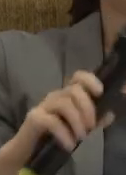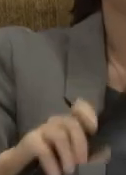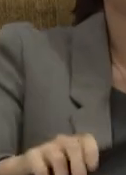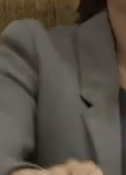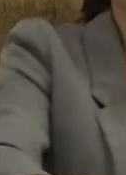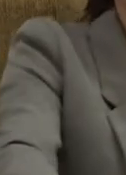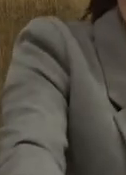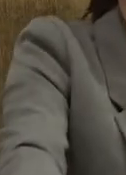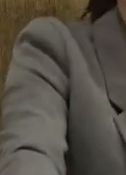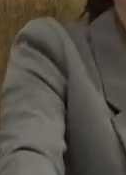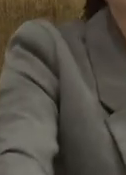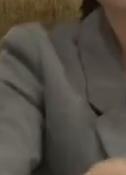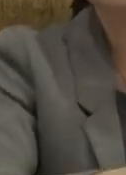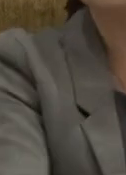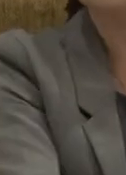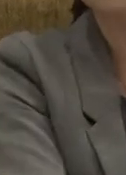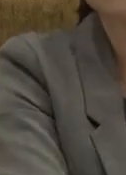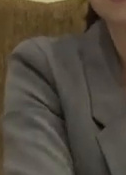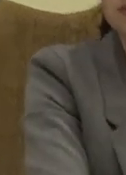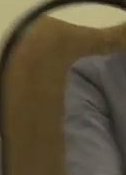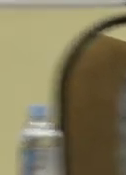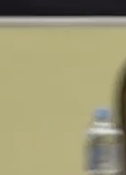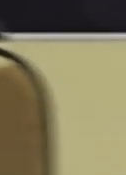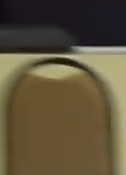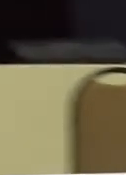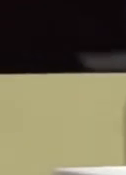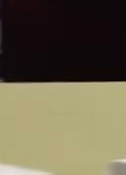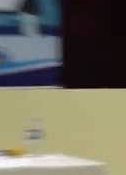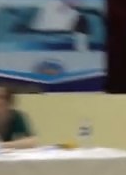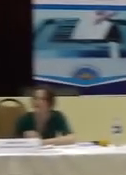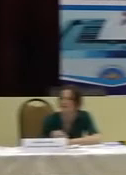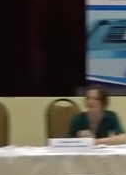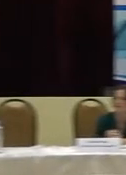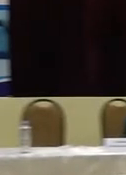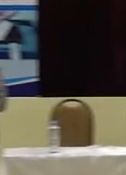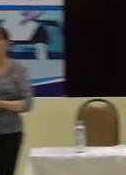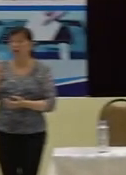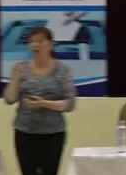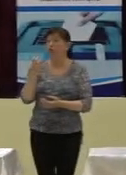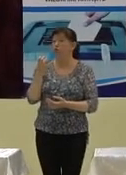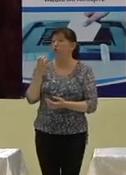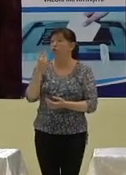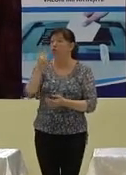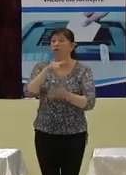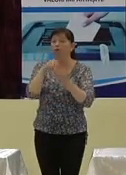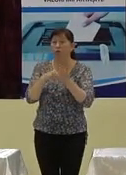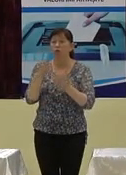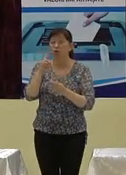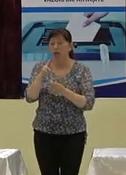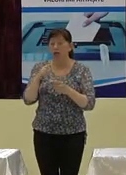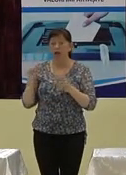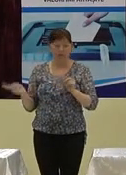Mulțumim, mulțumim. Am să invit sala să formuleze 2 întrebări pentru